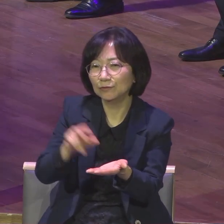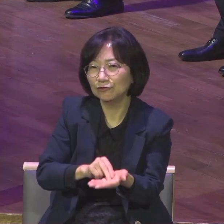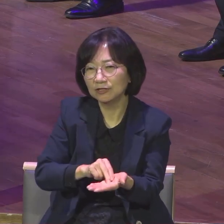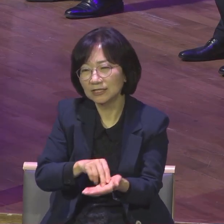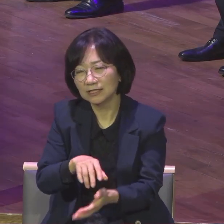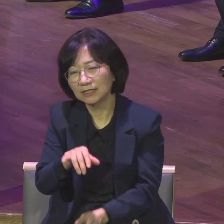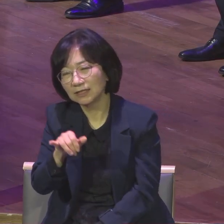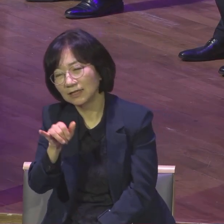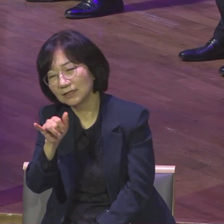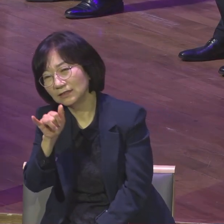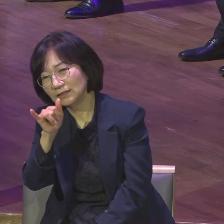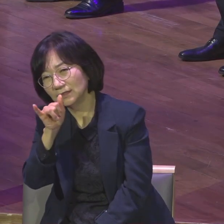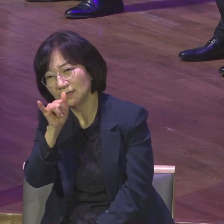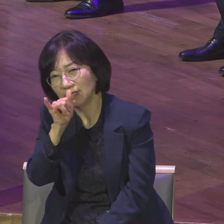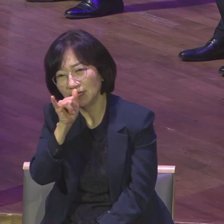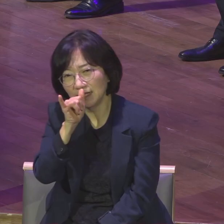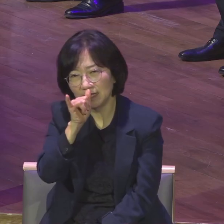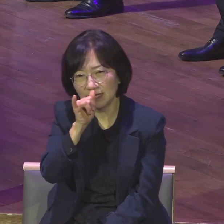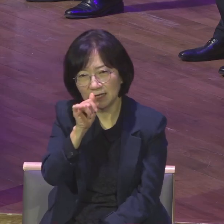버거워지는 문제가